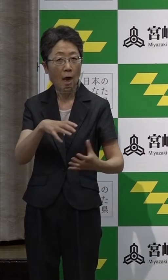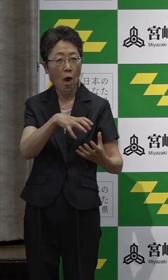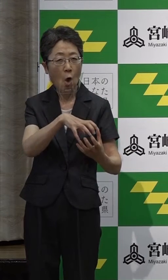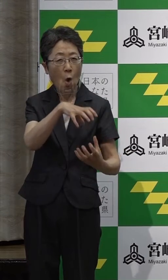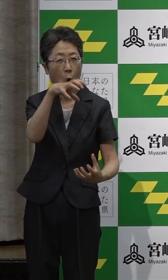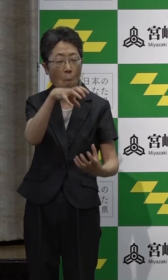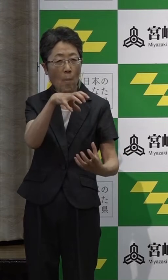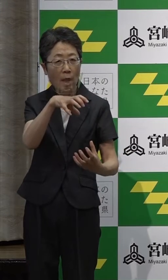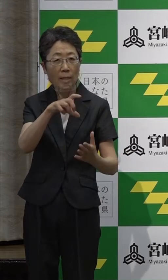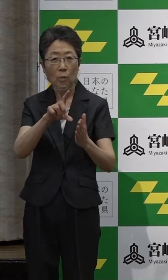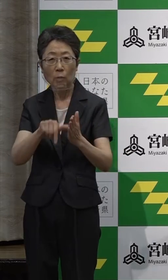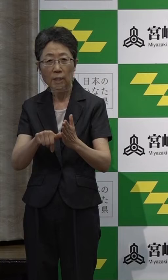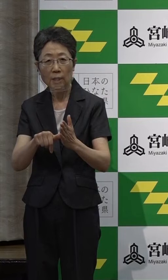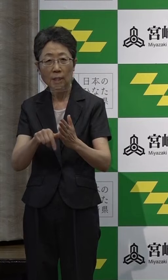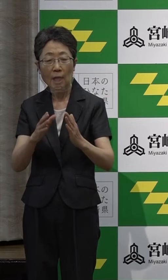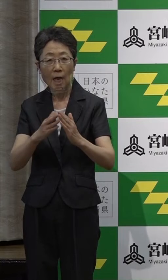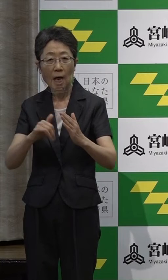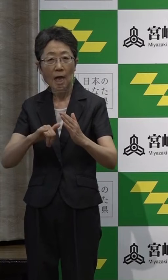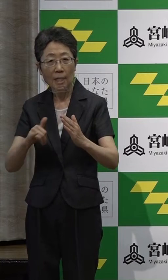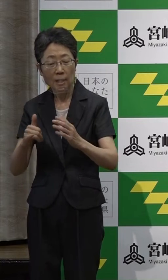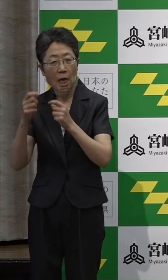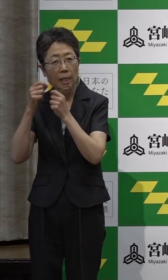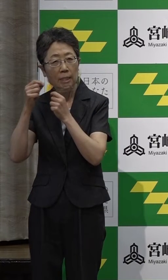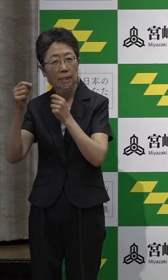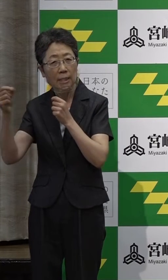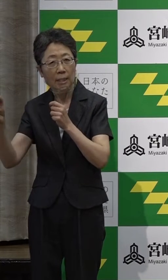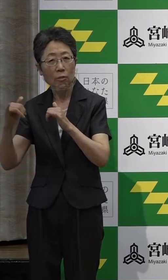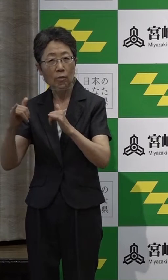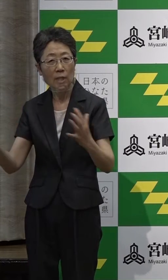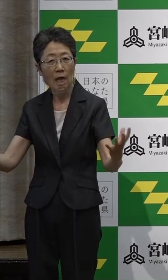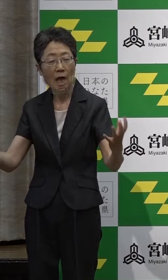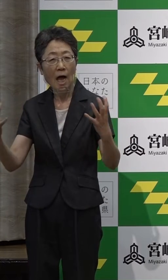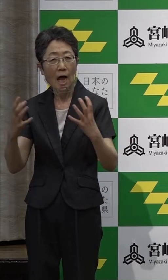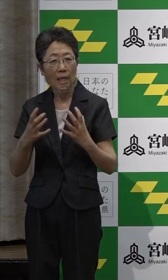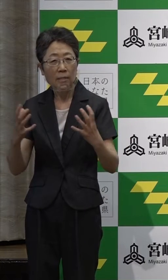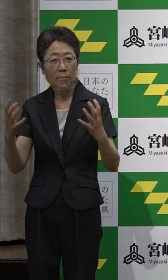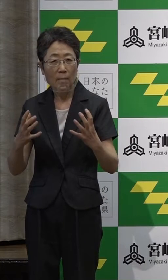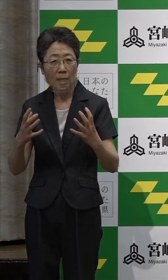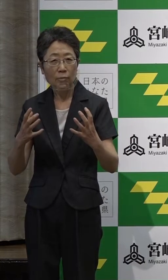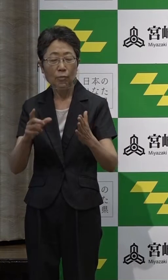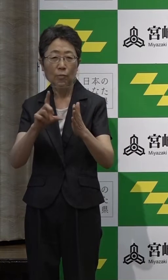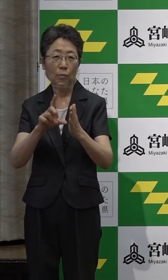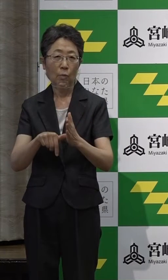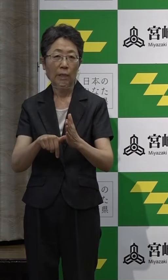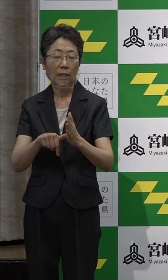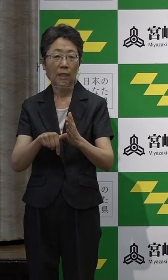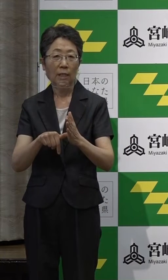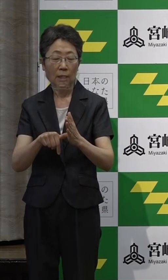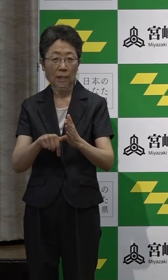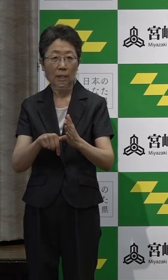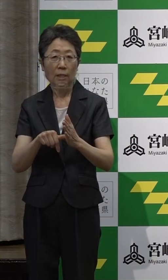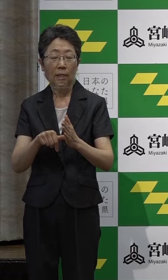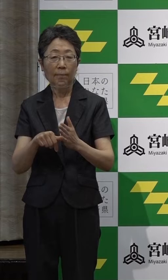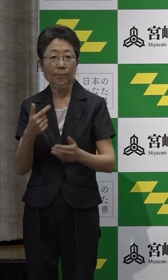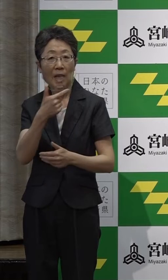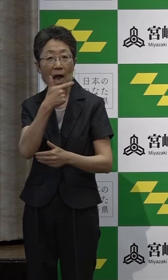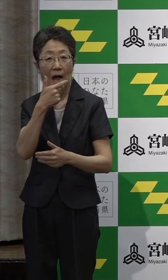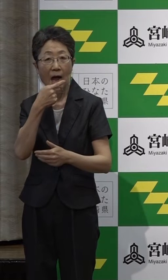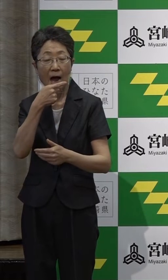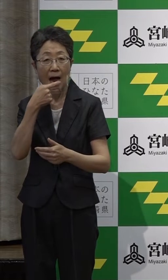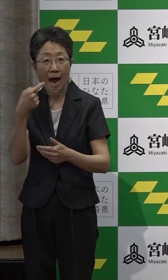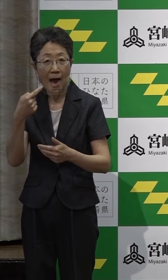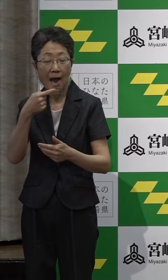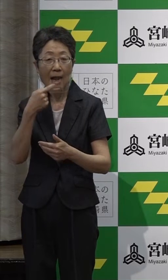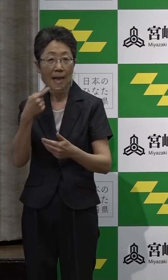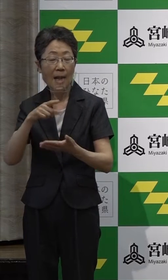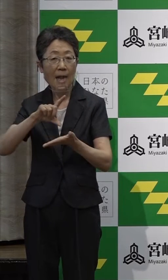期、家族のみならず親族の集まり等が多い時期がありますので、まあ、その赤検疫ということになったら